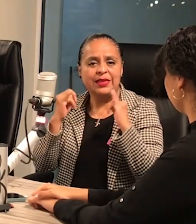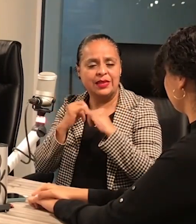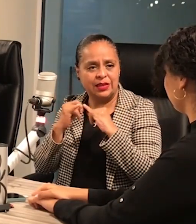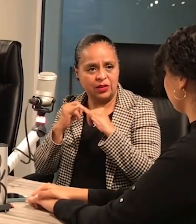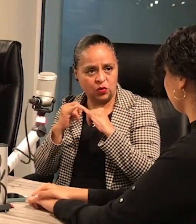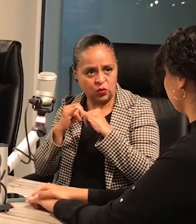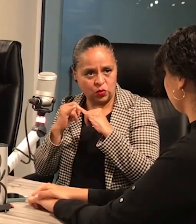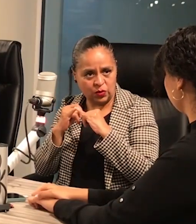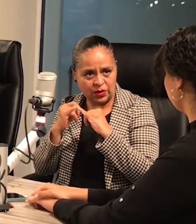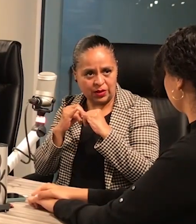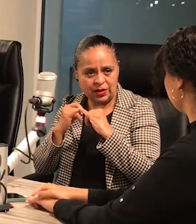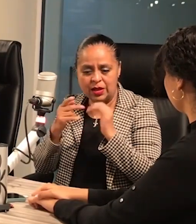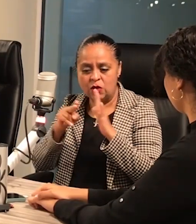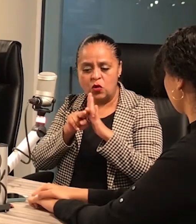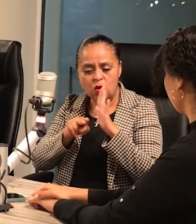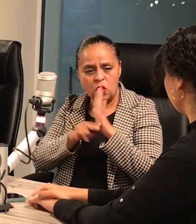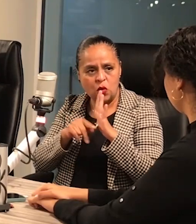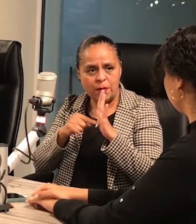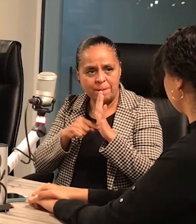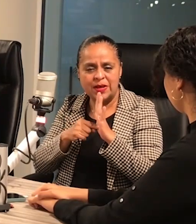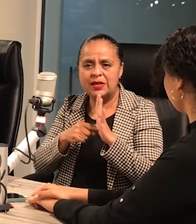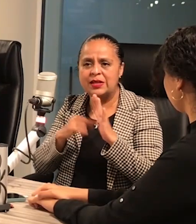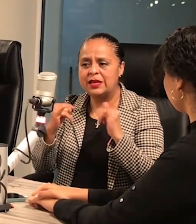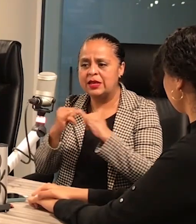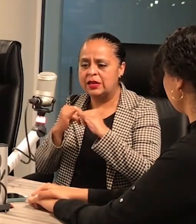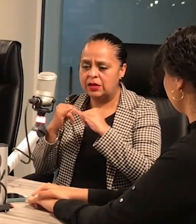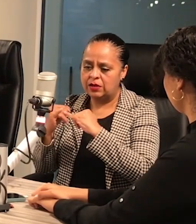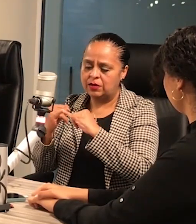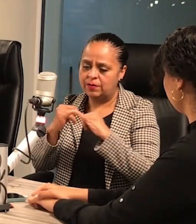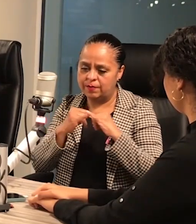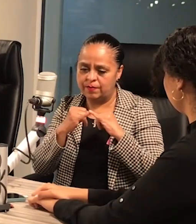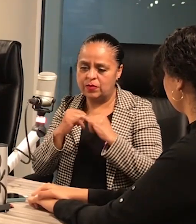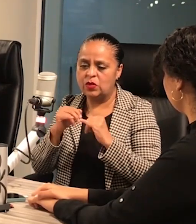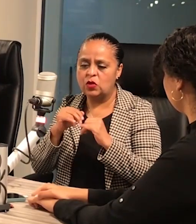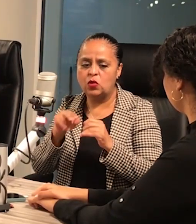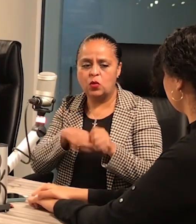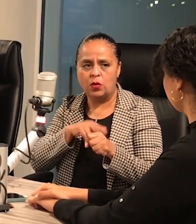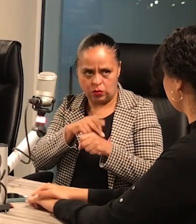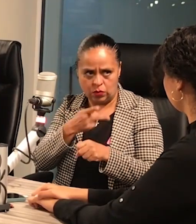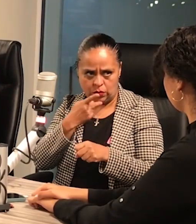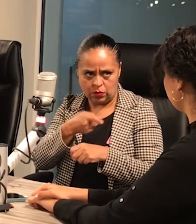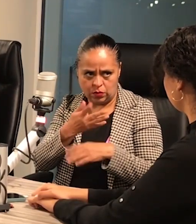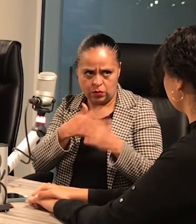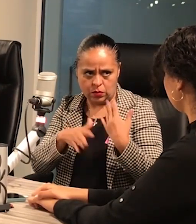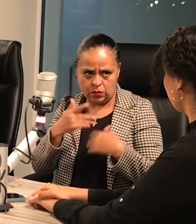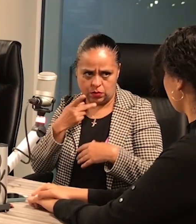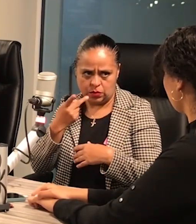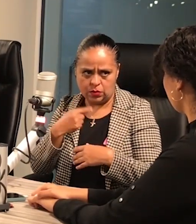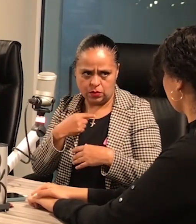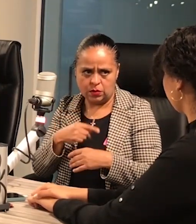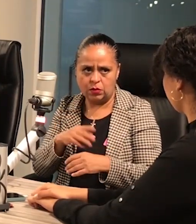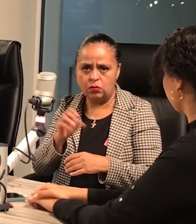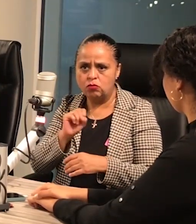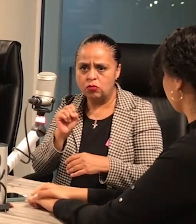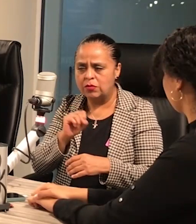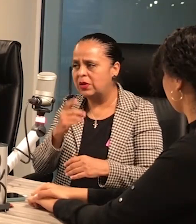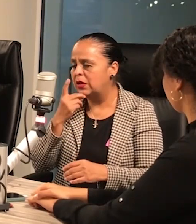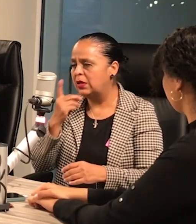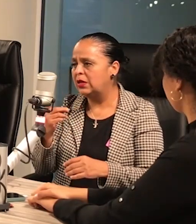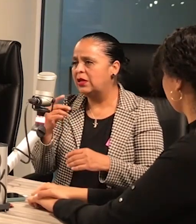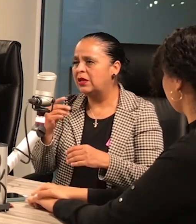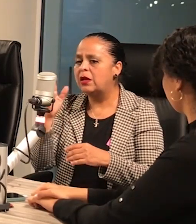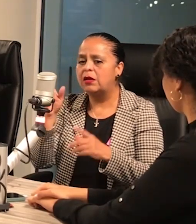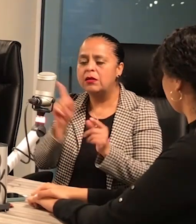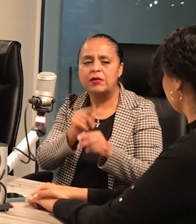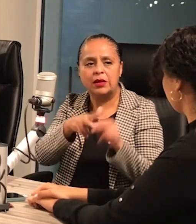institucionalmente desde las normativas de las instituciones y de nuestra normatividad. Por ejemplo, tenemos la Ley General de Educación Superior, sobre